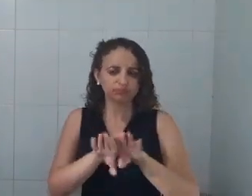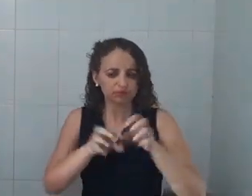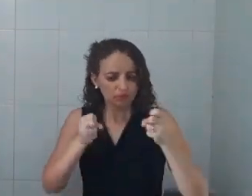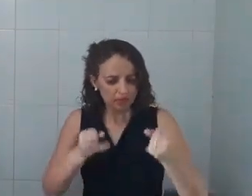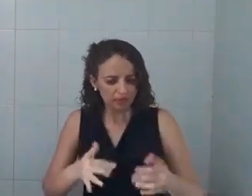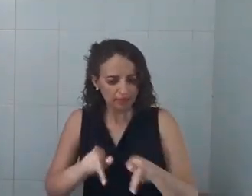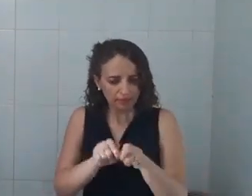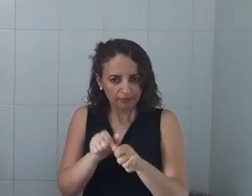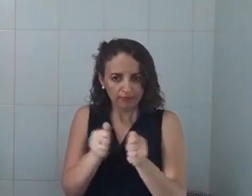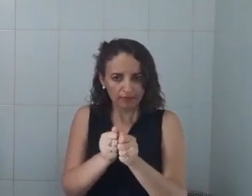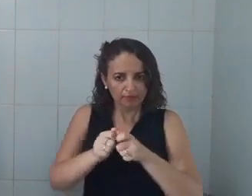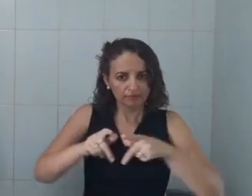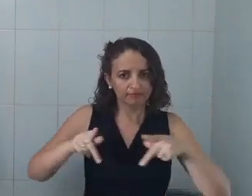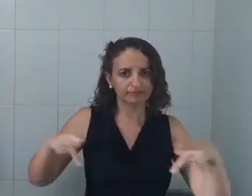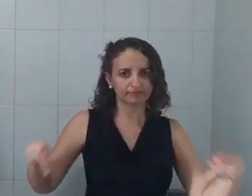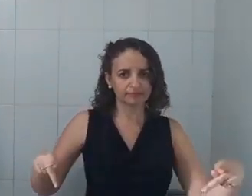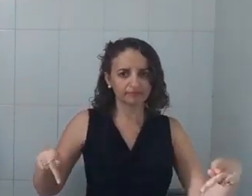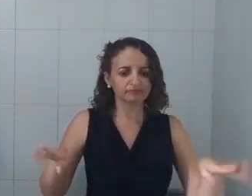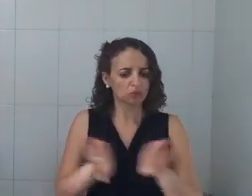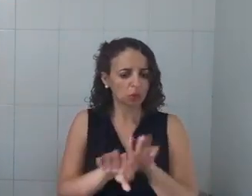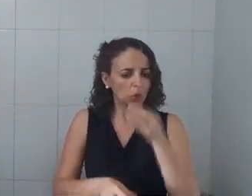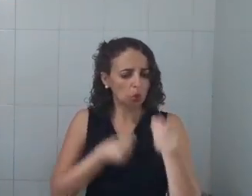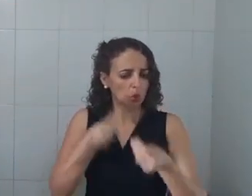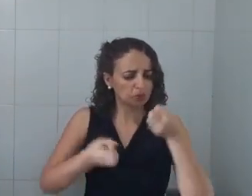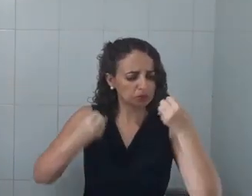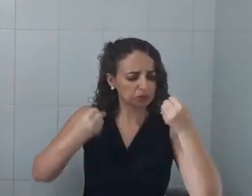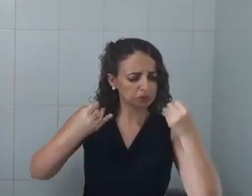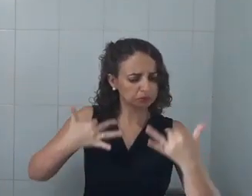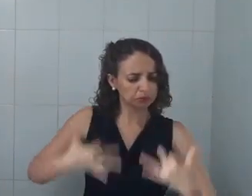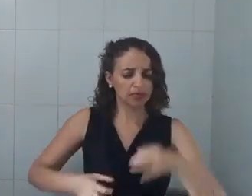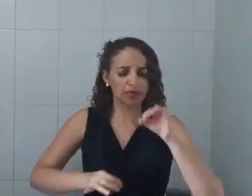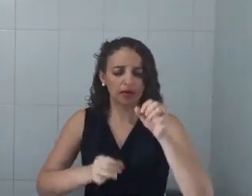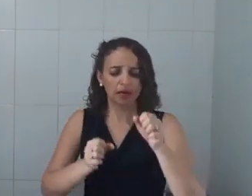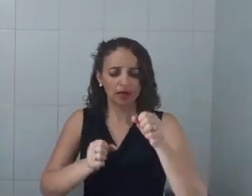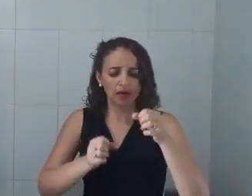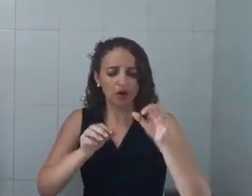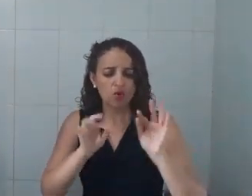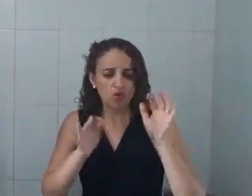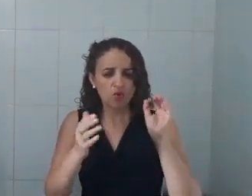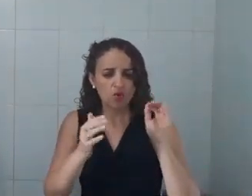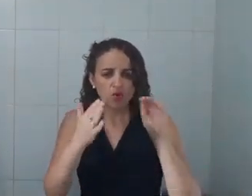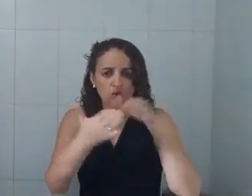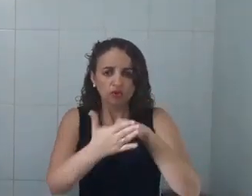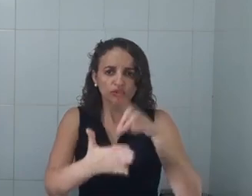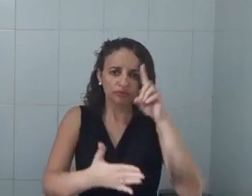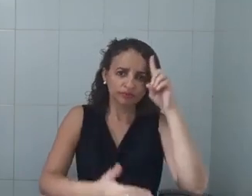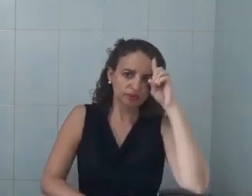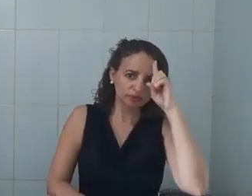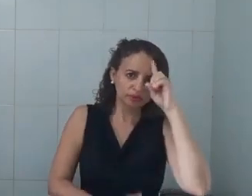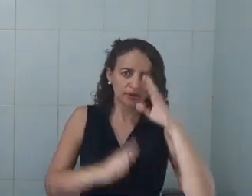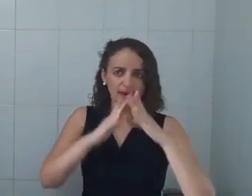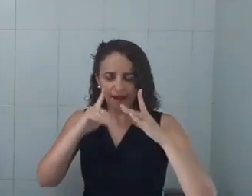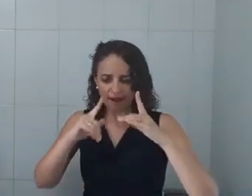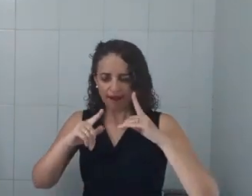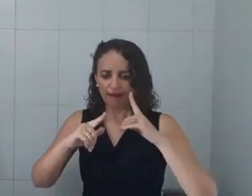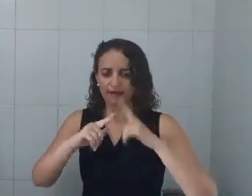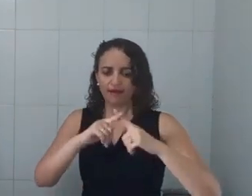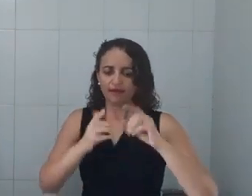como seria esse dia do juízo. E os tessalonicenses, a igreja de Tessalônia, ela